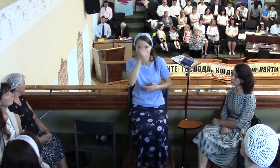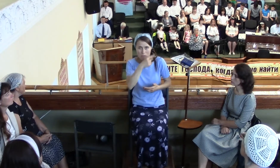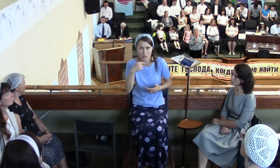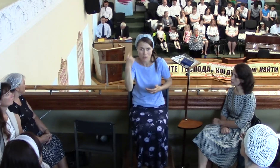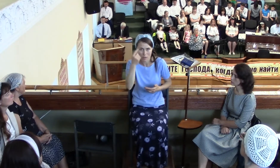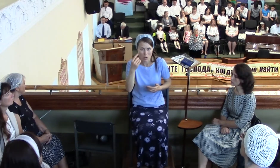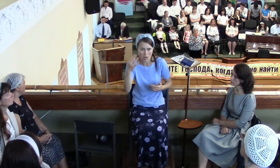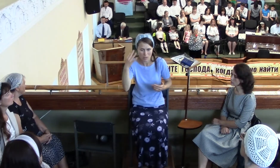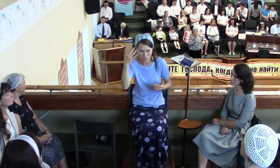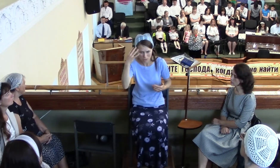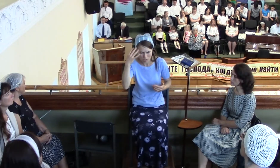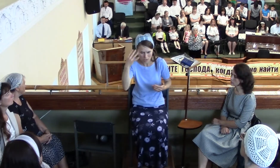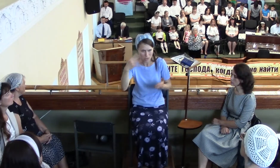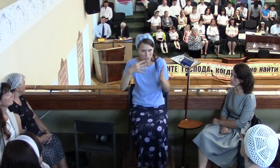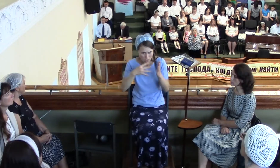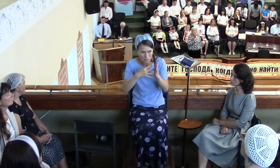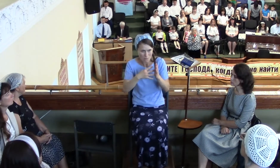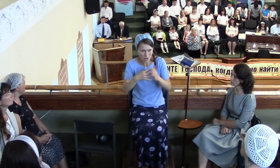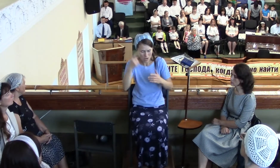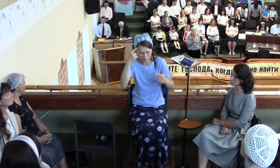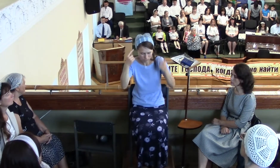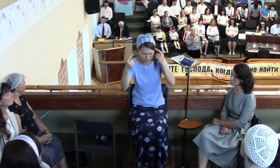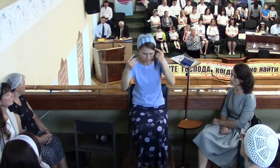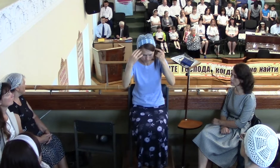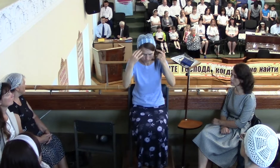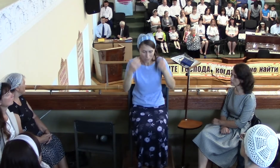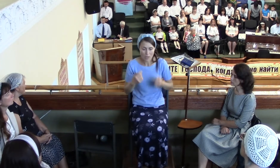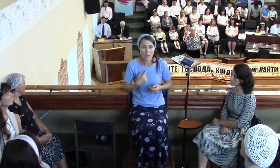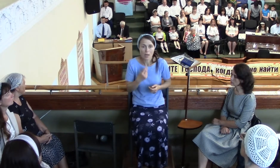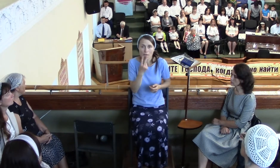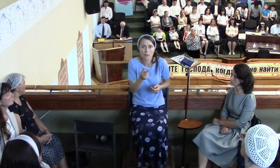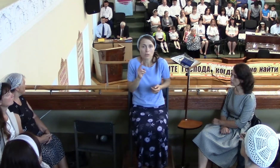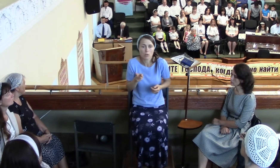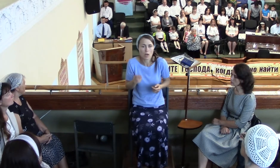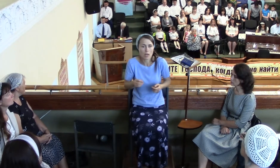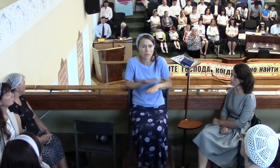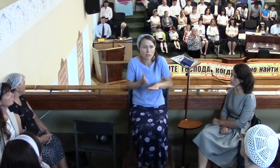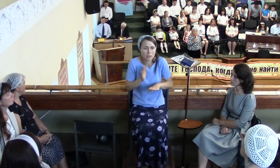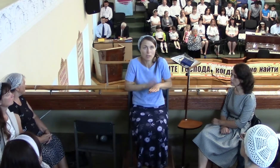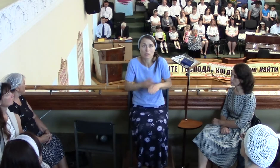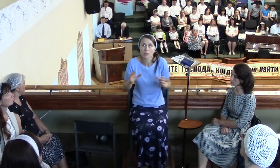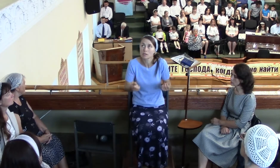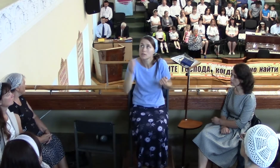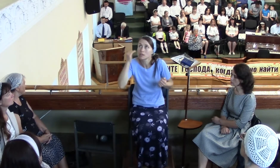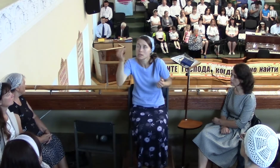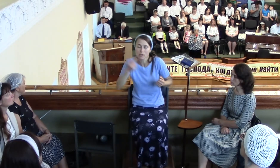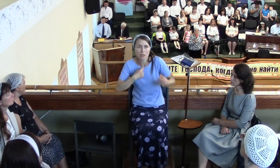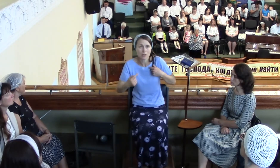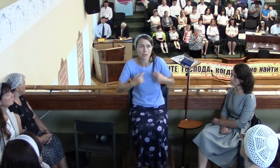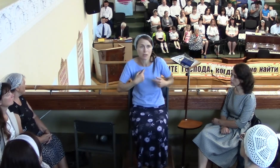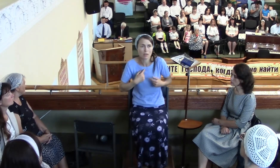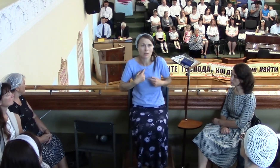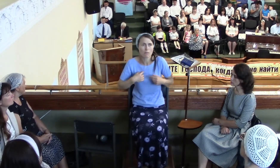искололи шипы. Я вижу, как тяжко Спаситель страдает, как муки он терпит, сомкнувши